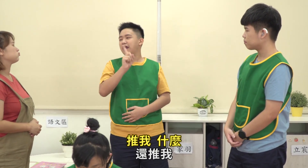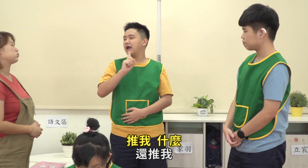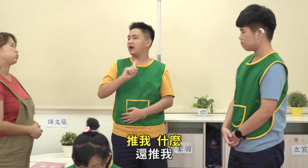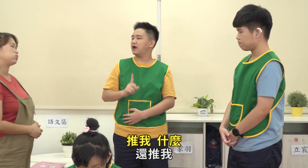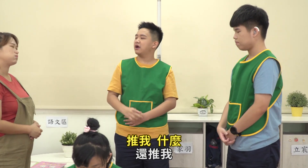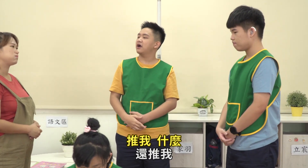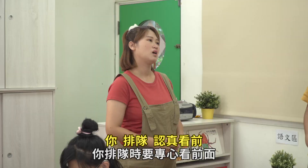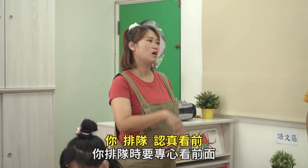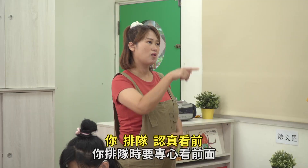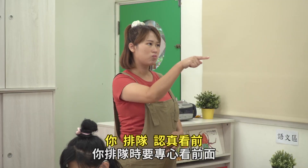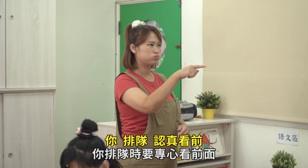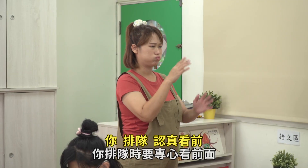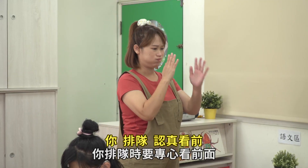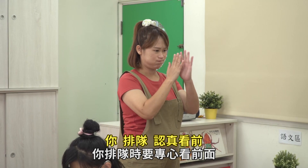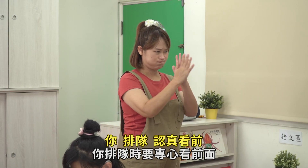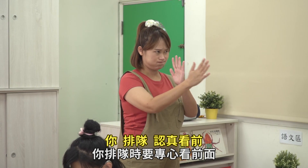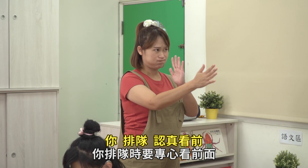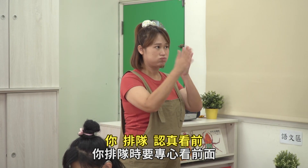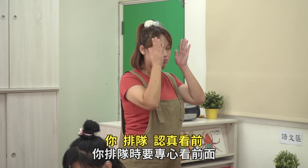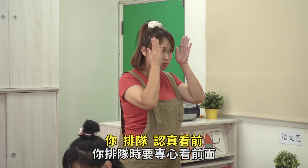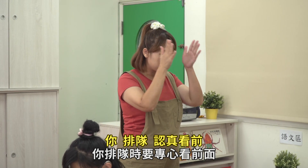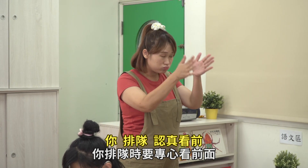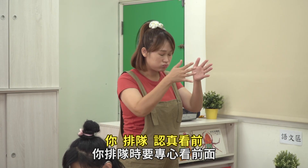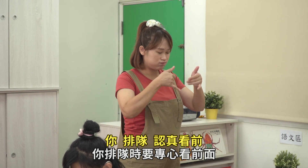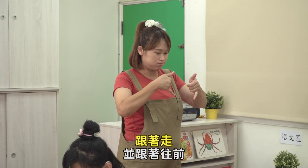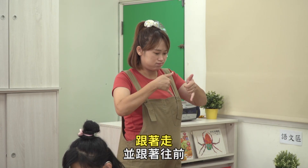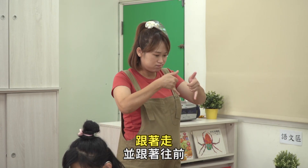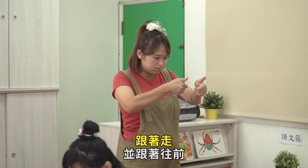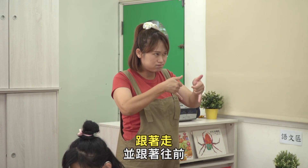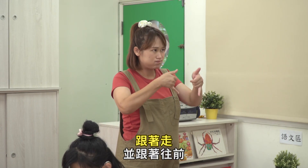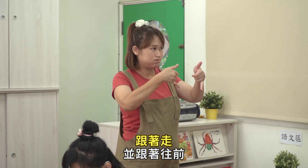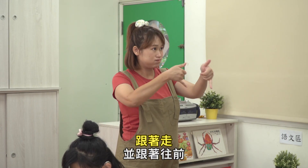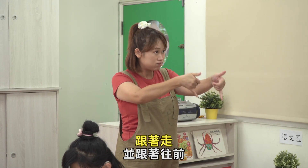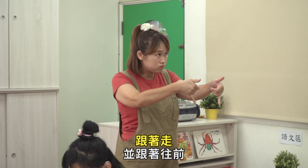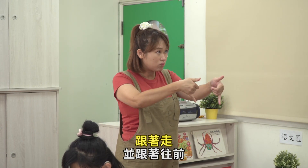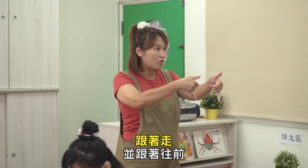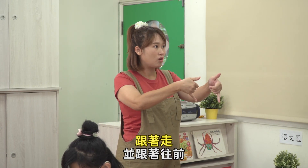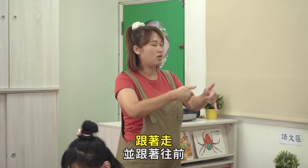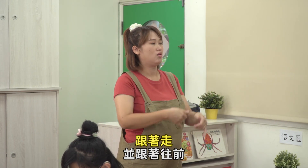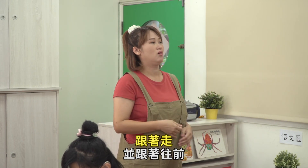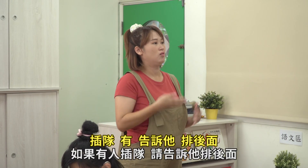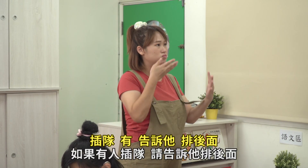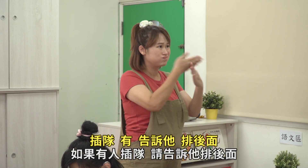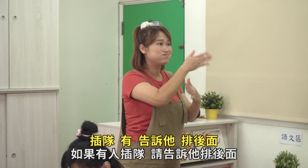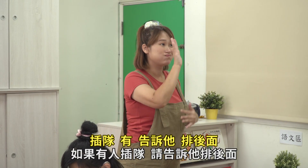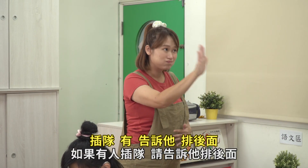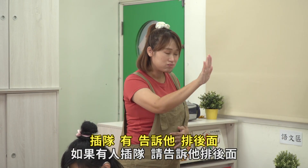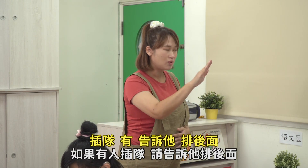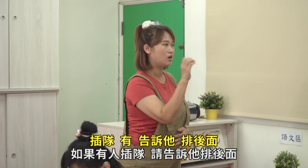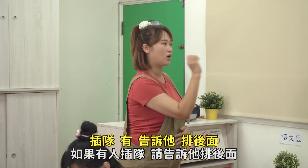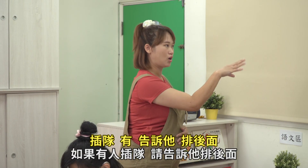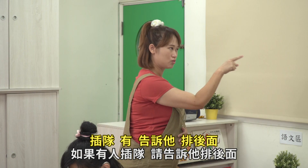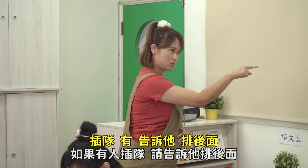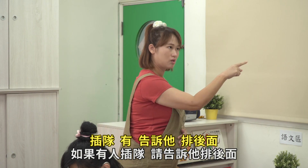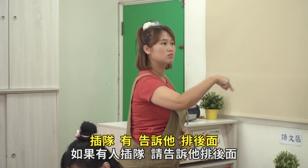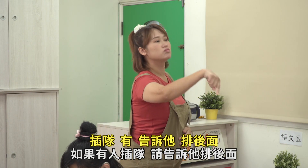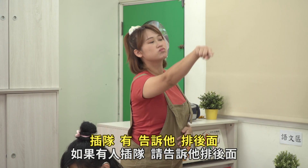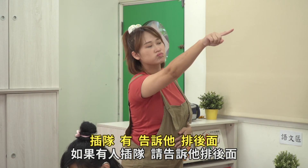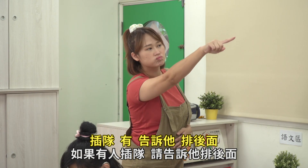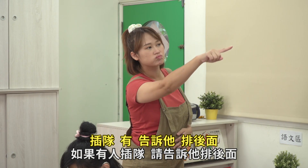我。 你排队时要专心看前面，并跟着往前。如果有人插队，请告诉他排